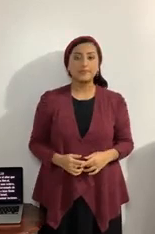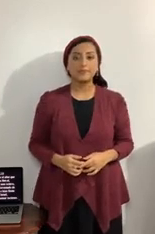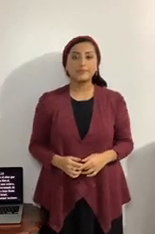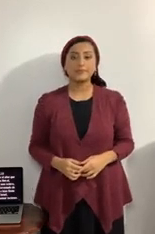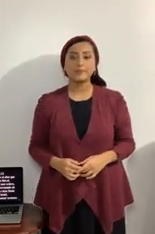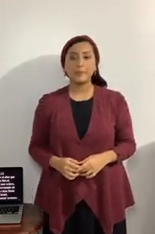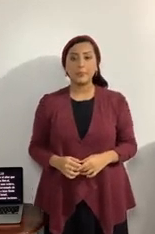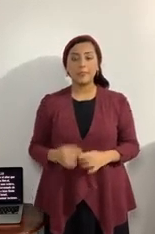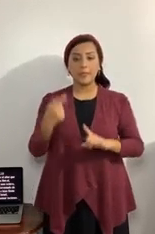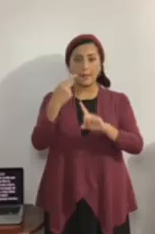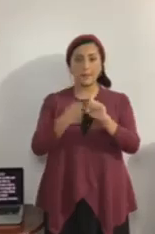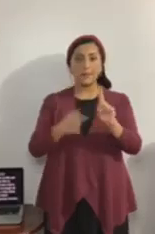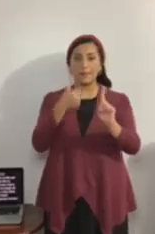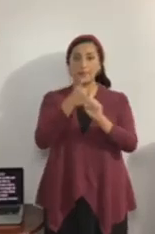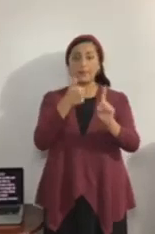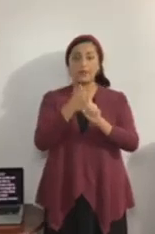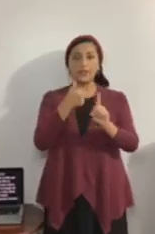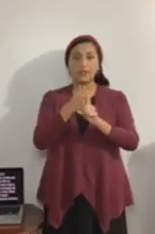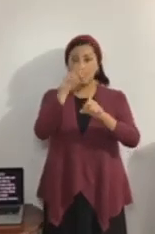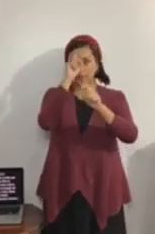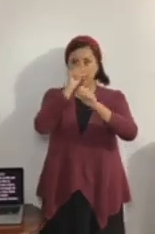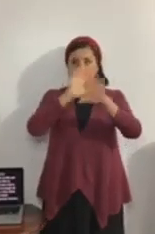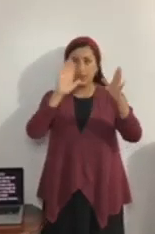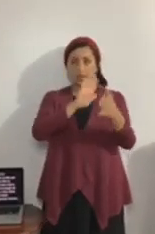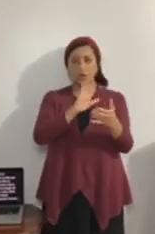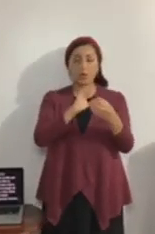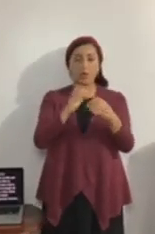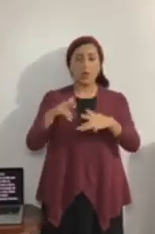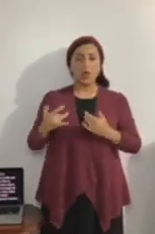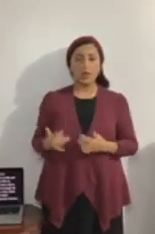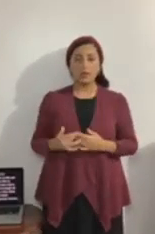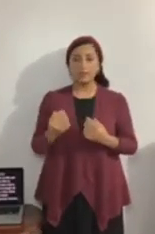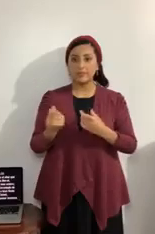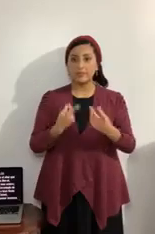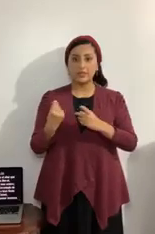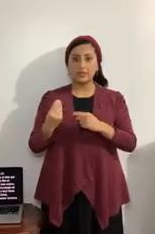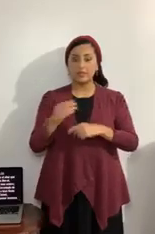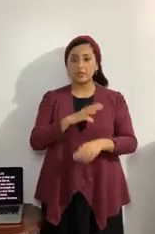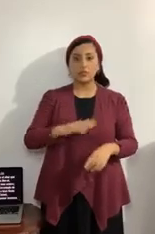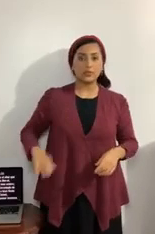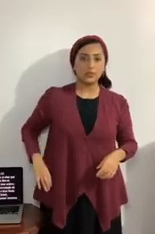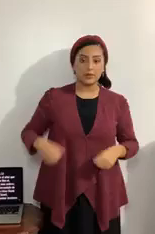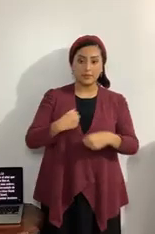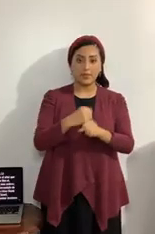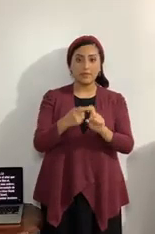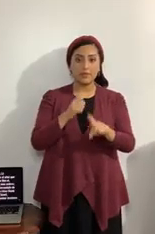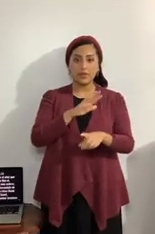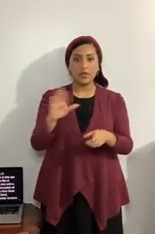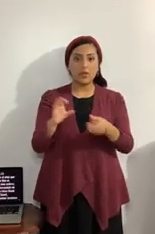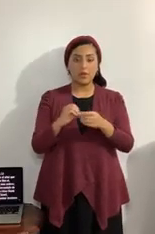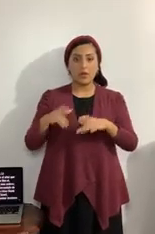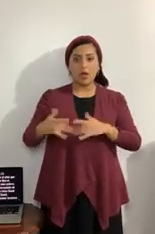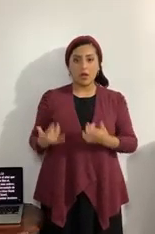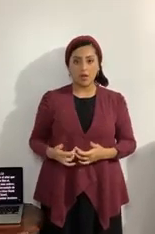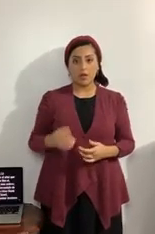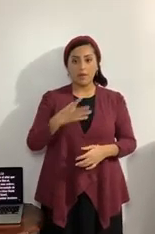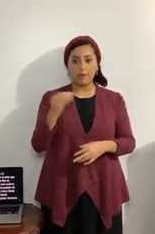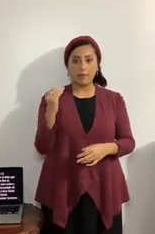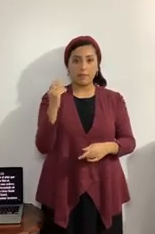había inventado de su propio corazón. Eso es lo que hace la cristiandad. Inventa cosas de su propio corazón y guardan esos mandamientos de Roma,